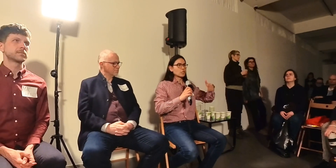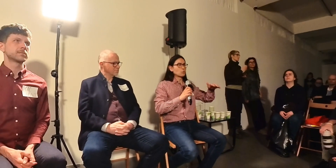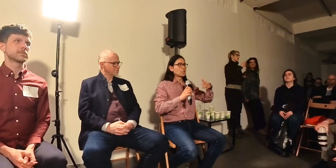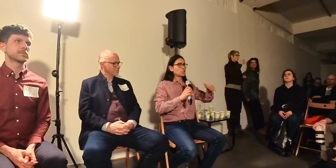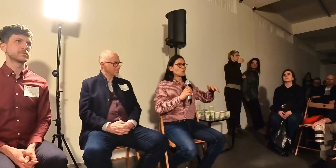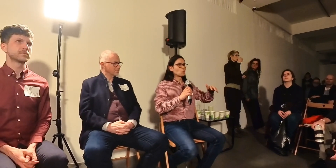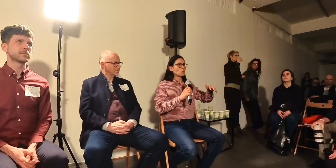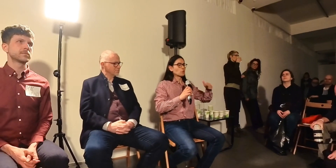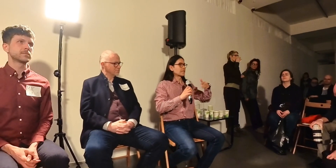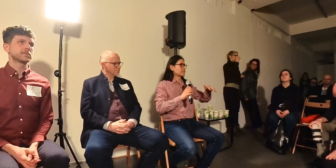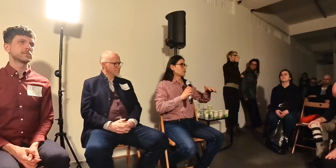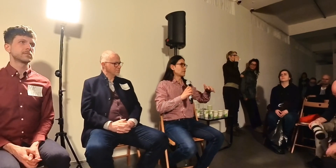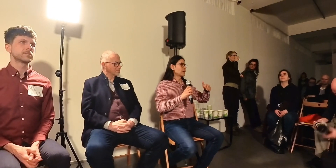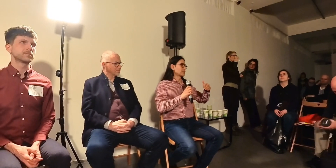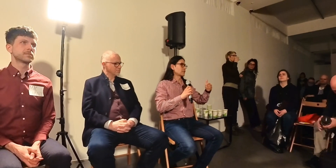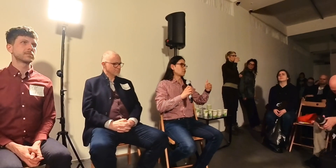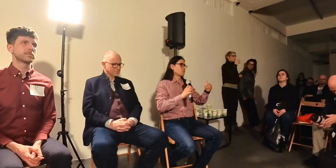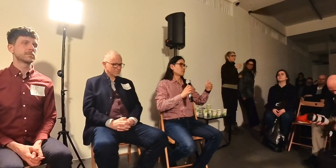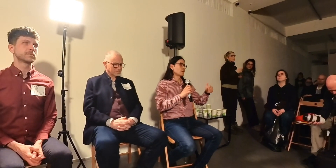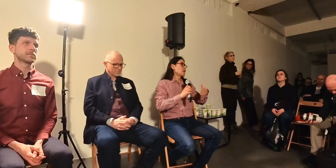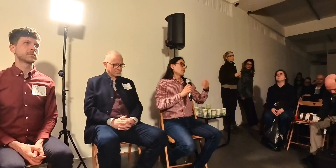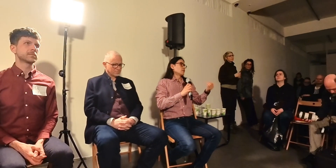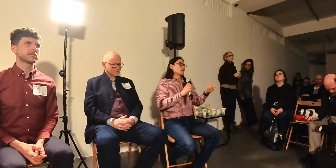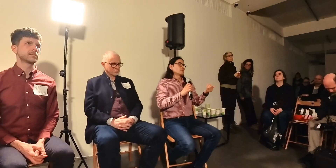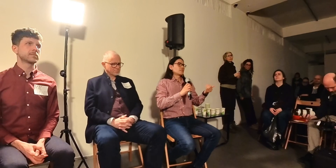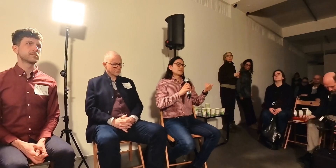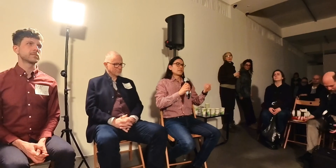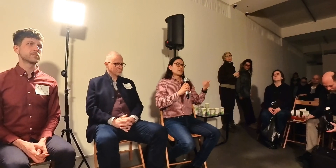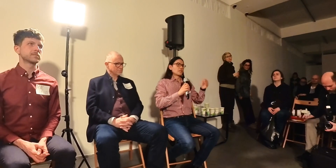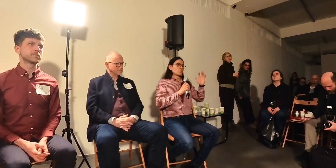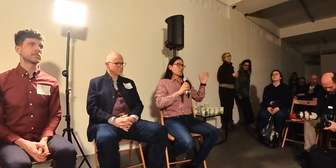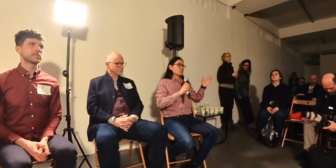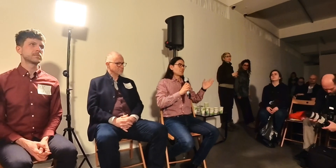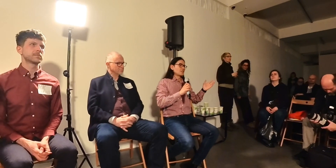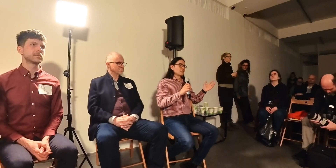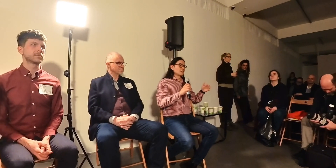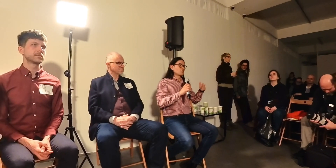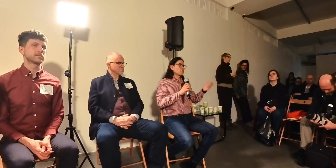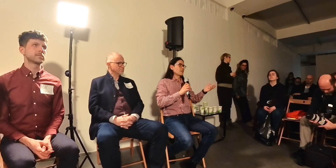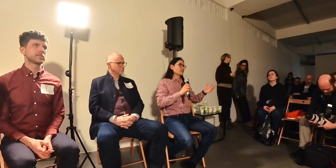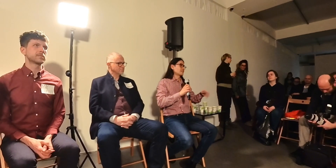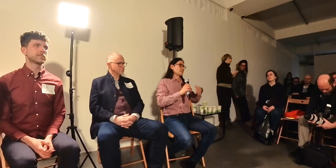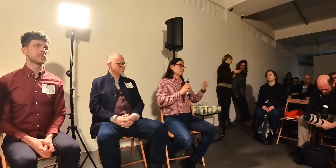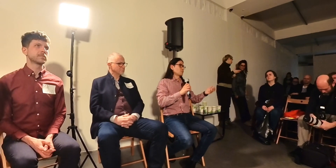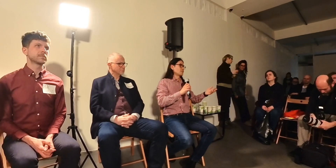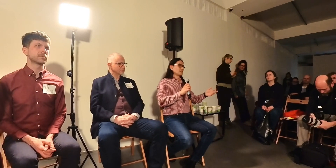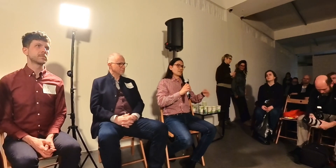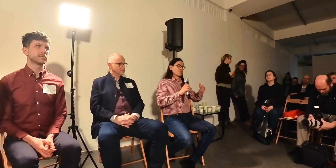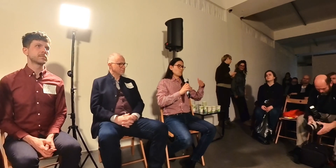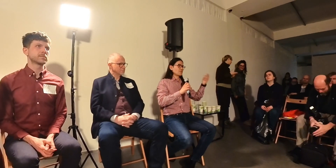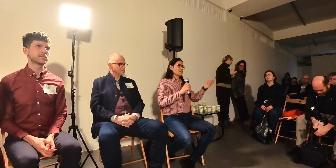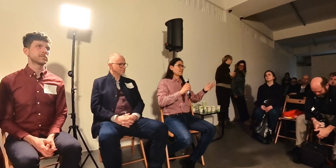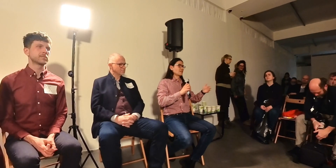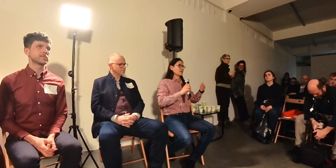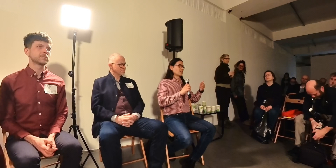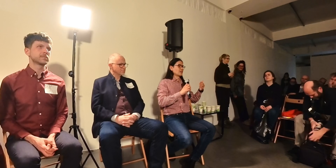vystaven nějakému riziku pro následování a tak dále. Prostě vy jste nějaký epotážní člověk, který se podílí na